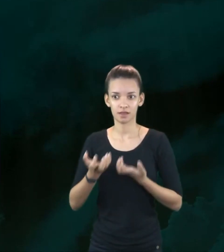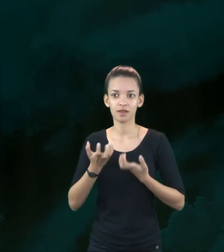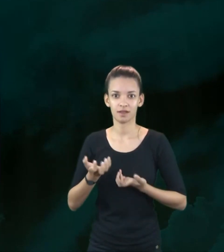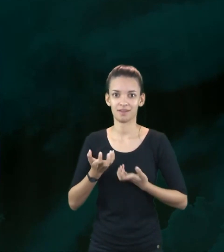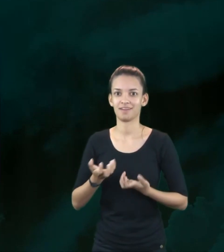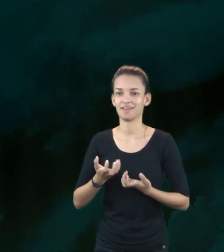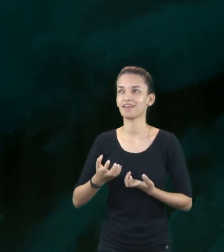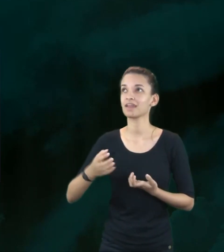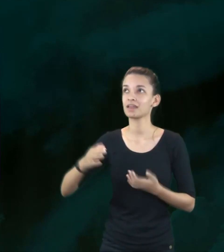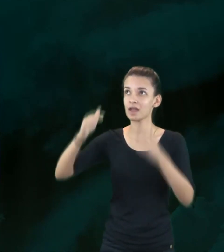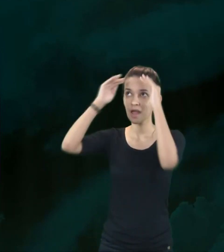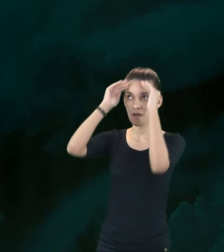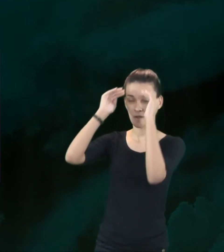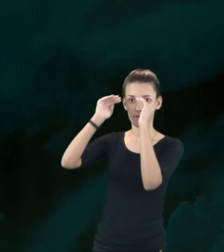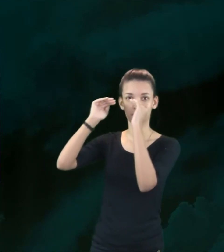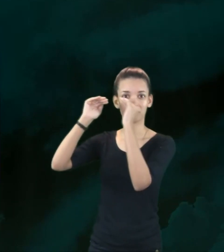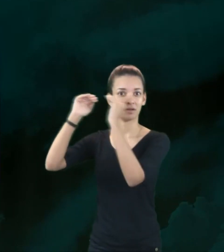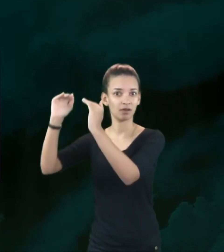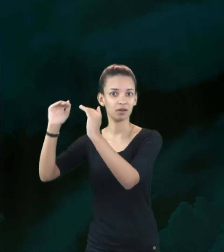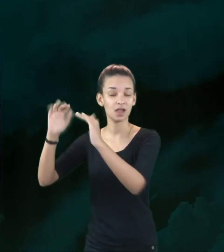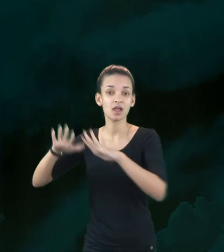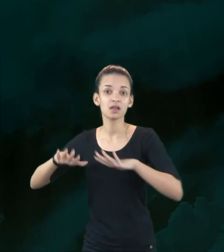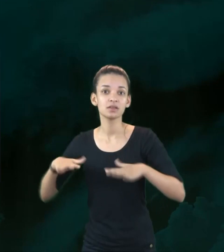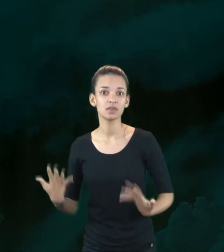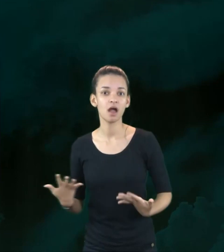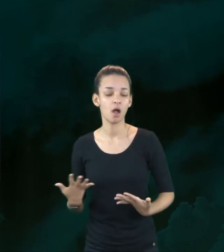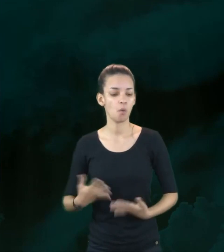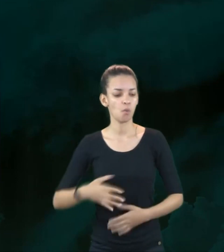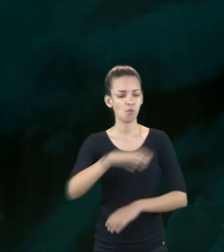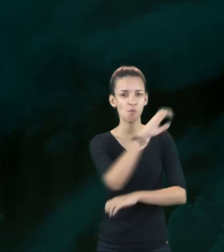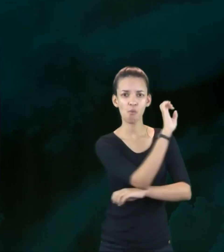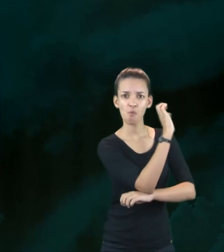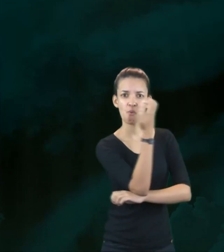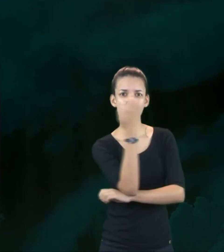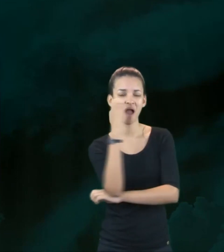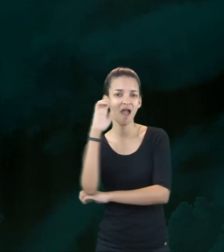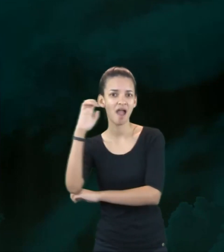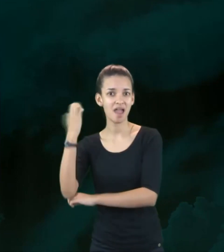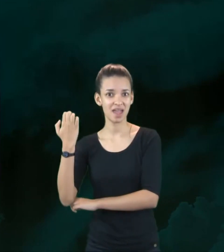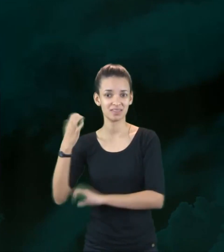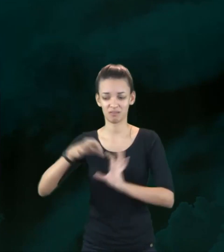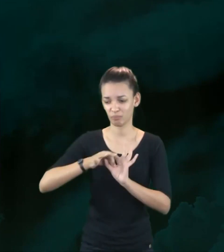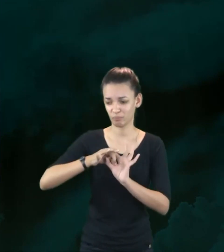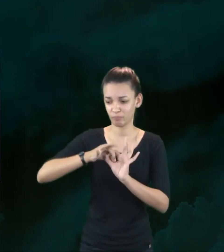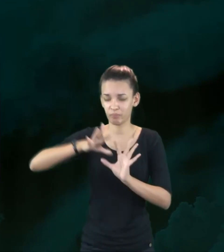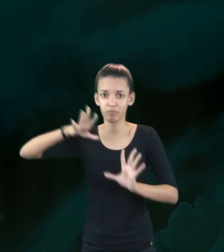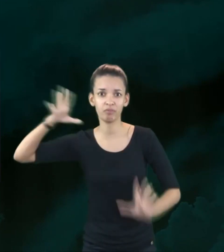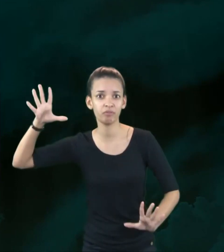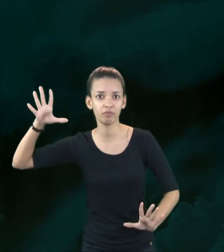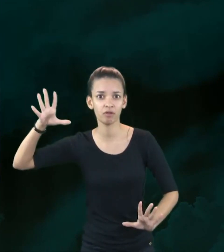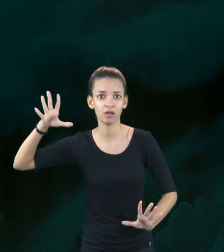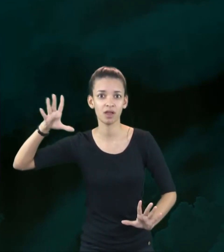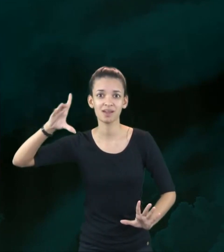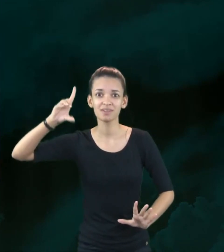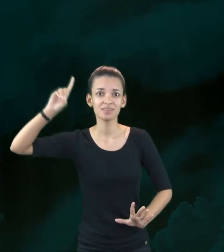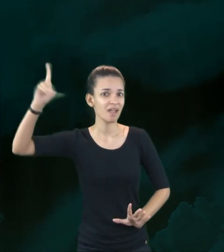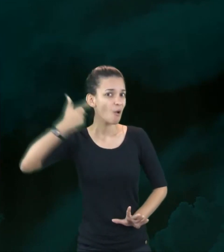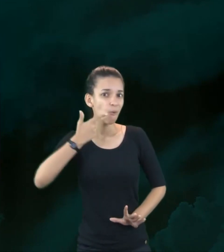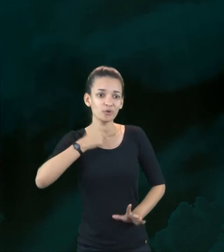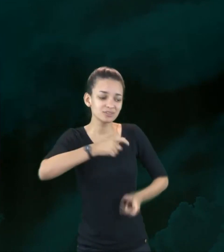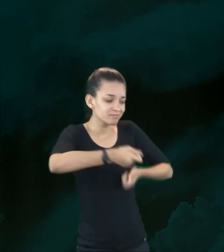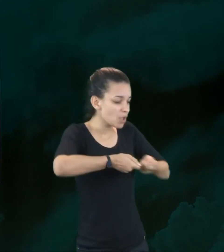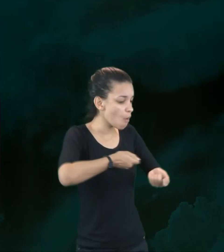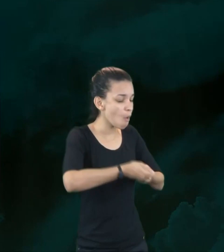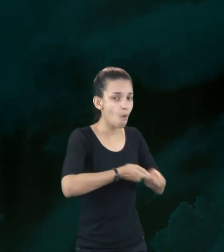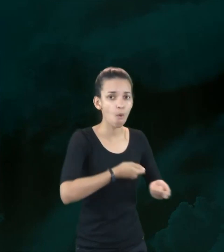digo, a desconexão do Jardim do Éden, Deus começou a perder o controle dos homens, e os homens,